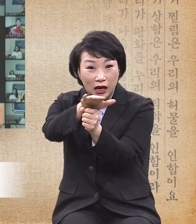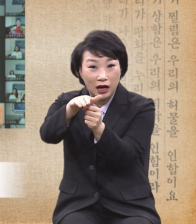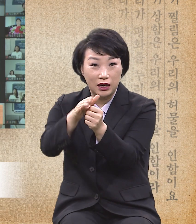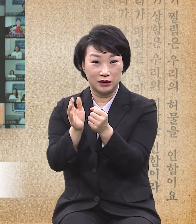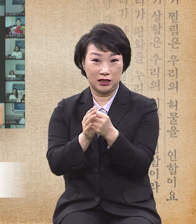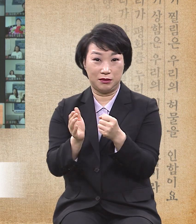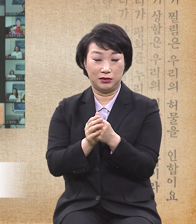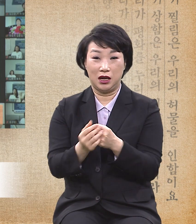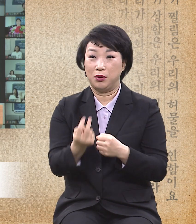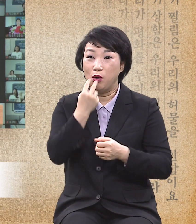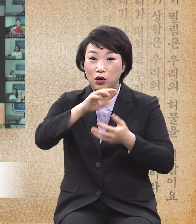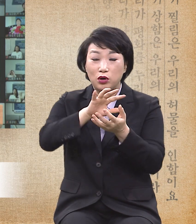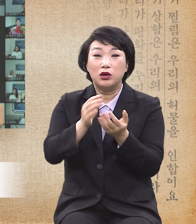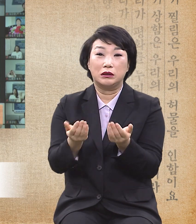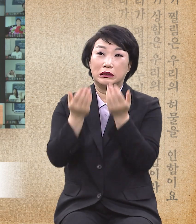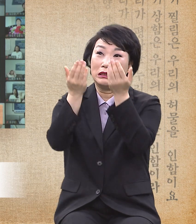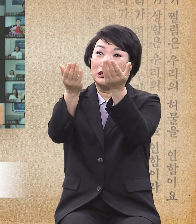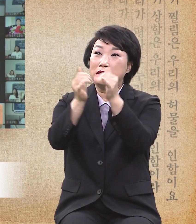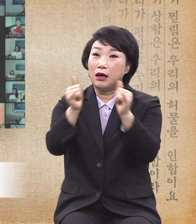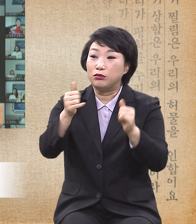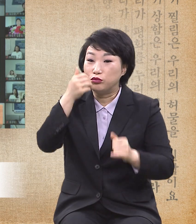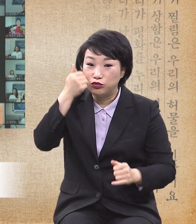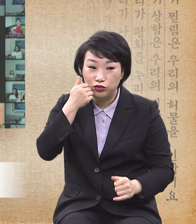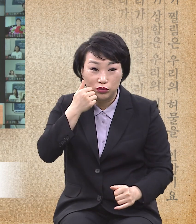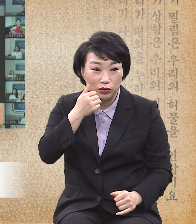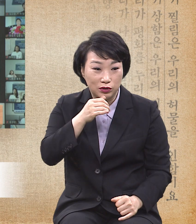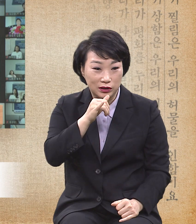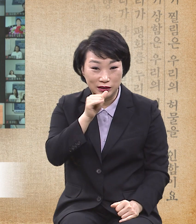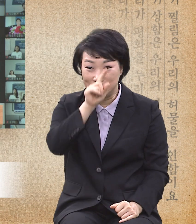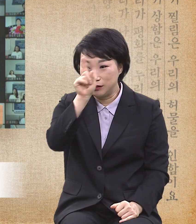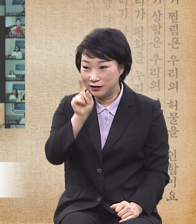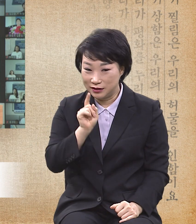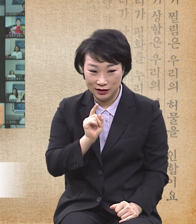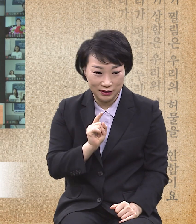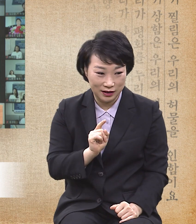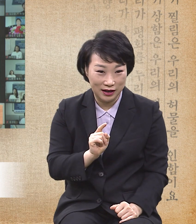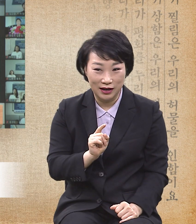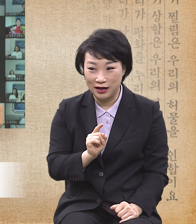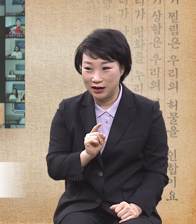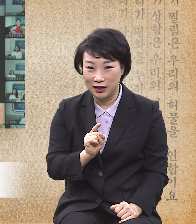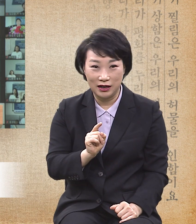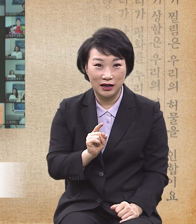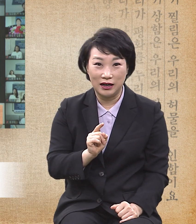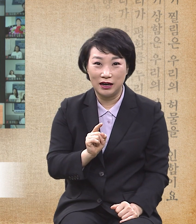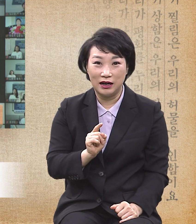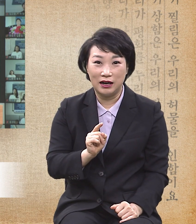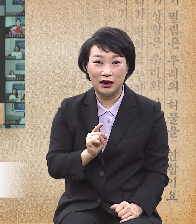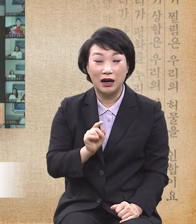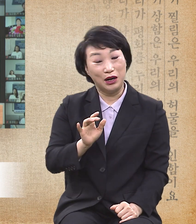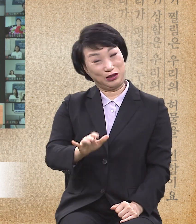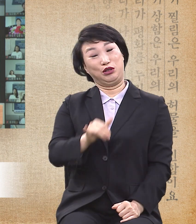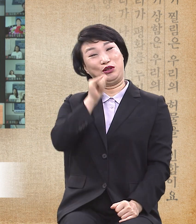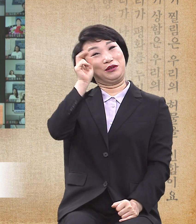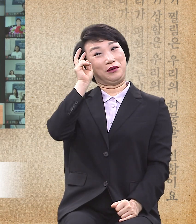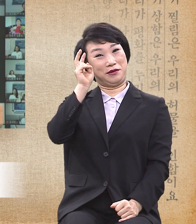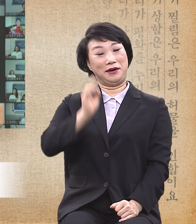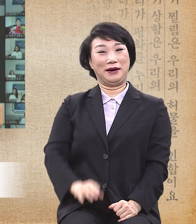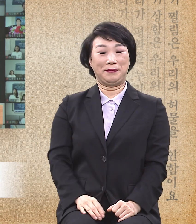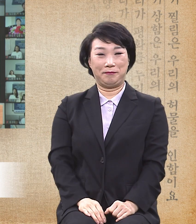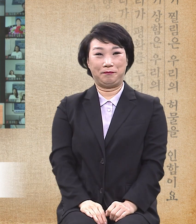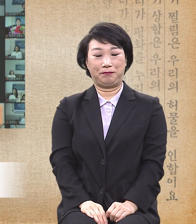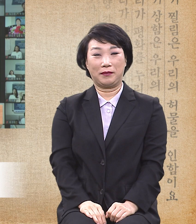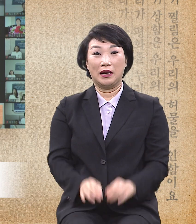사랑함으로 목숨을 내놓을 수 있는 사람이 누가 있을까? 살기는